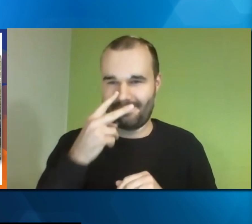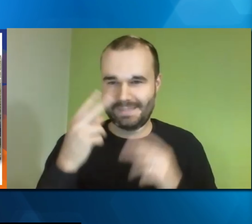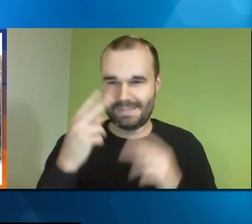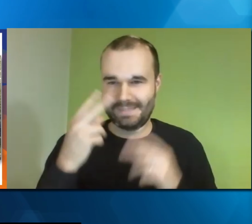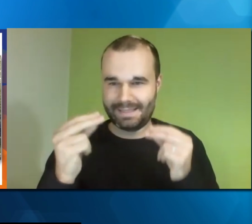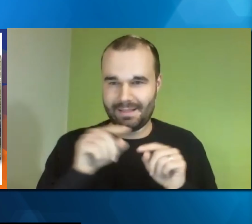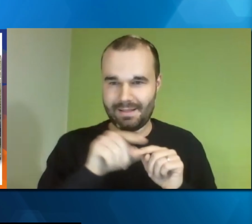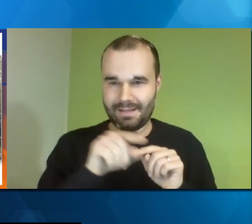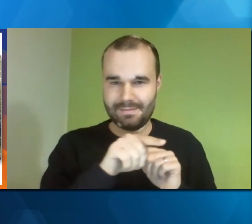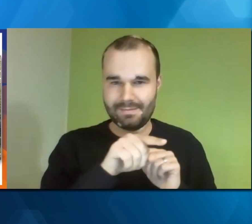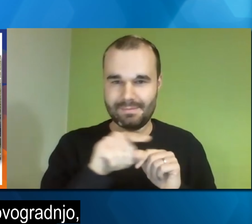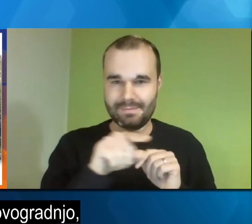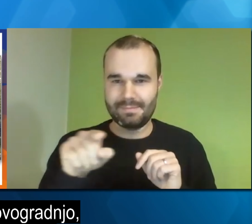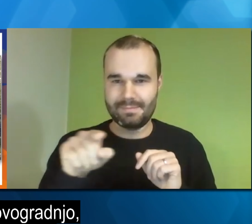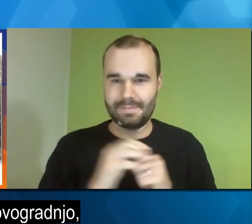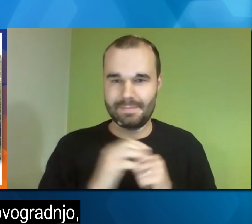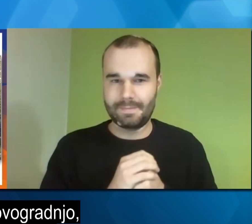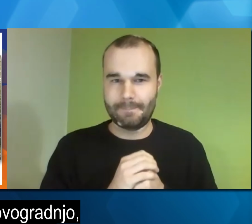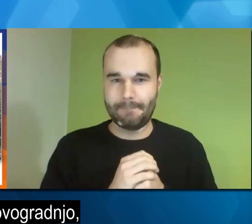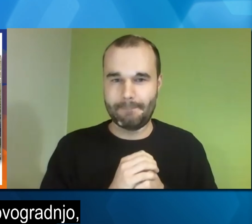Torej, to, kar vidite na sliki,